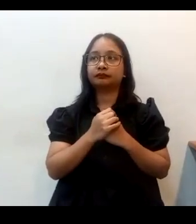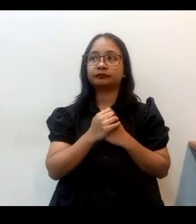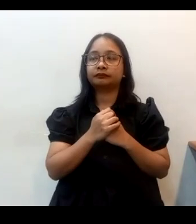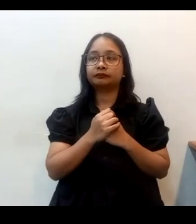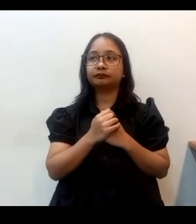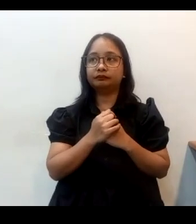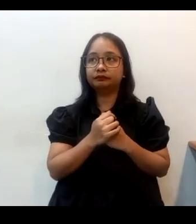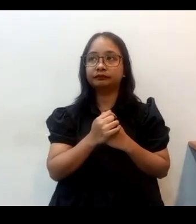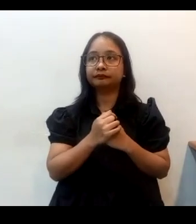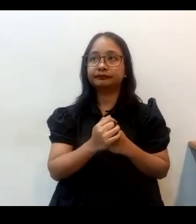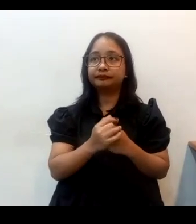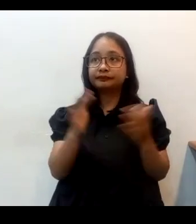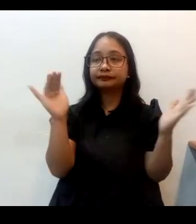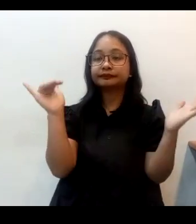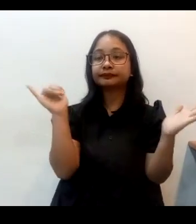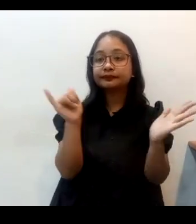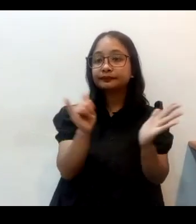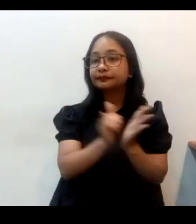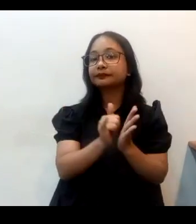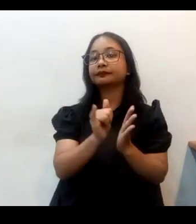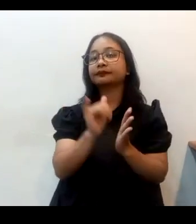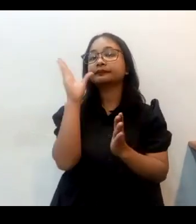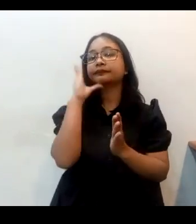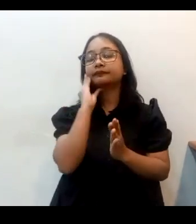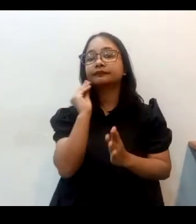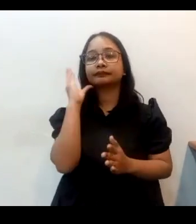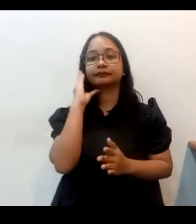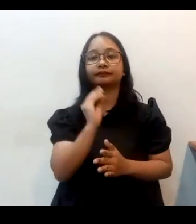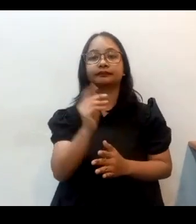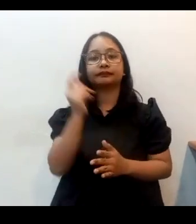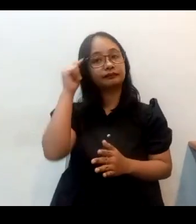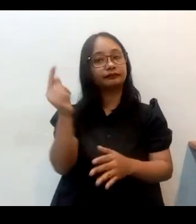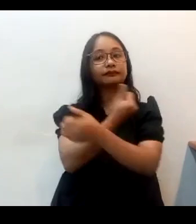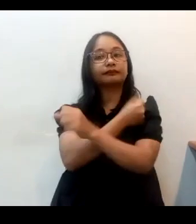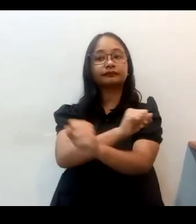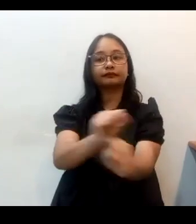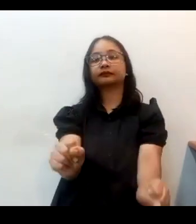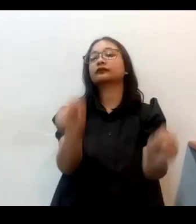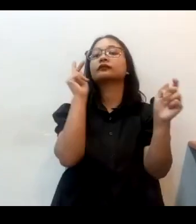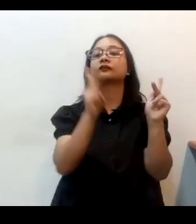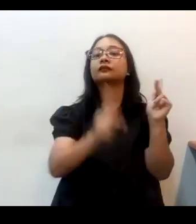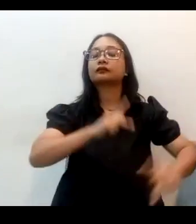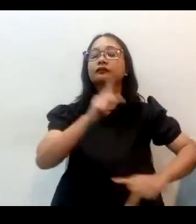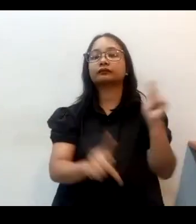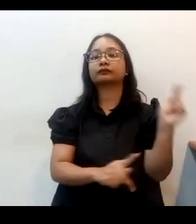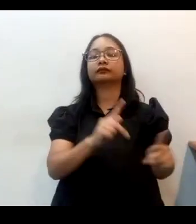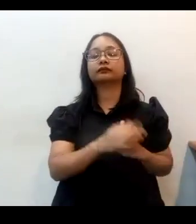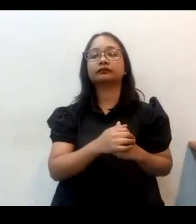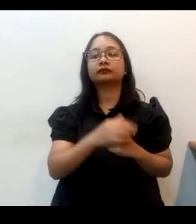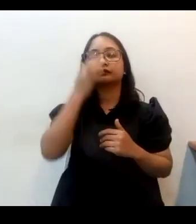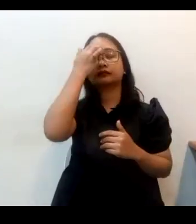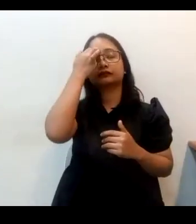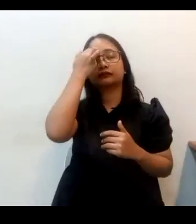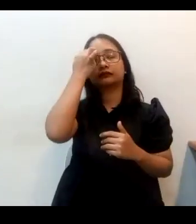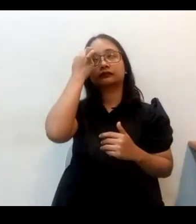really clear experience Kaya ito po, to each one of us. kaya yung bagay po na ito ay isang malinaw na karanasan sa bawat isa po sa atin.